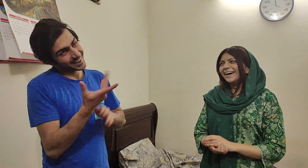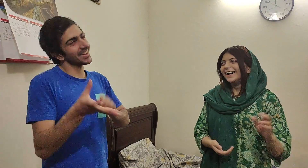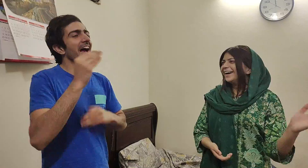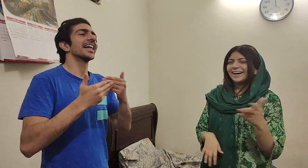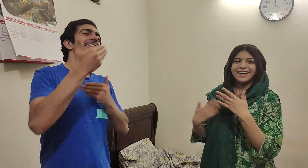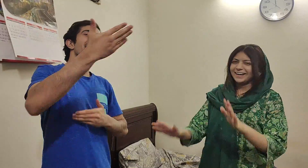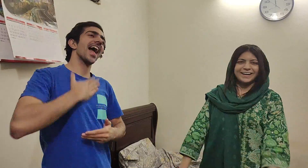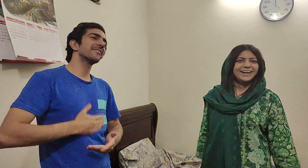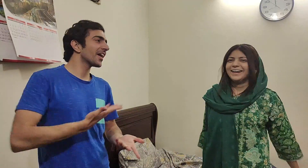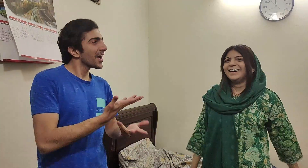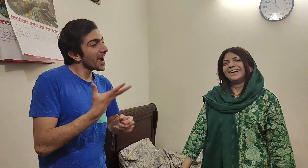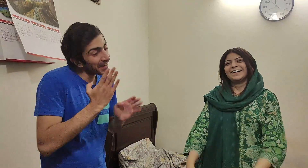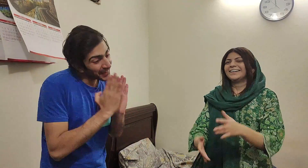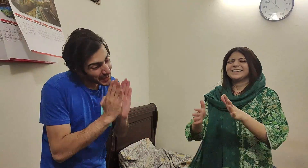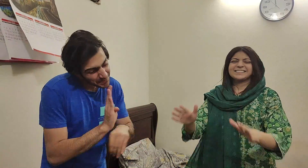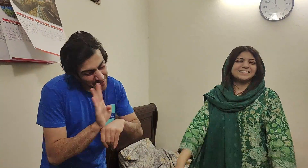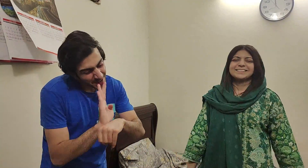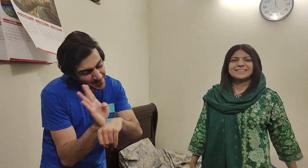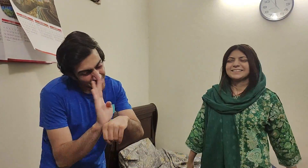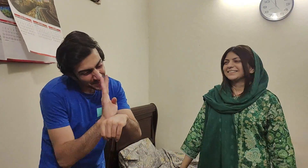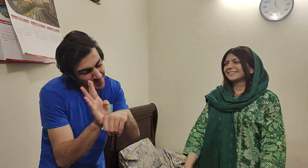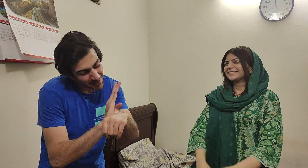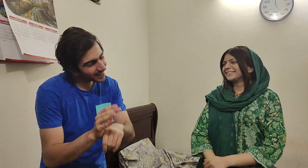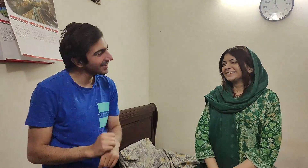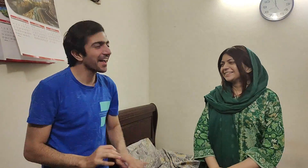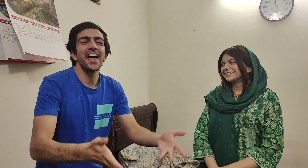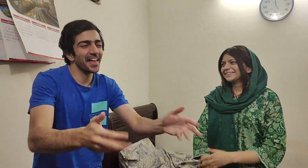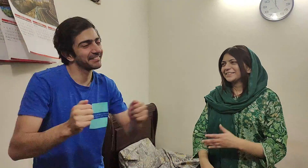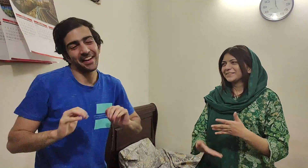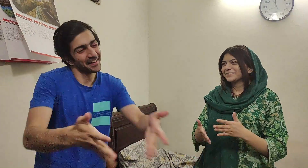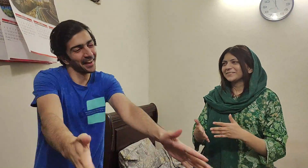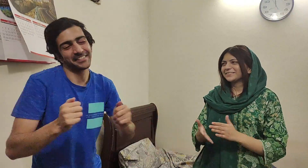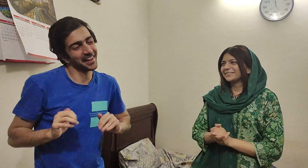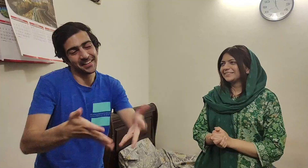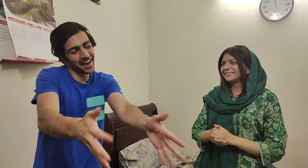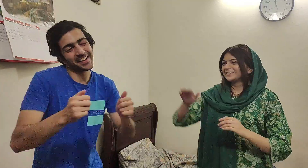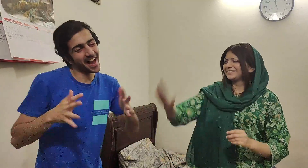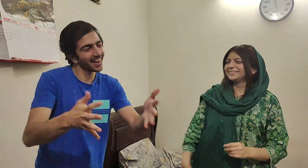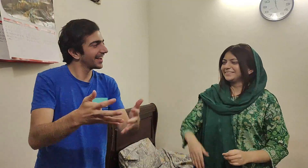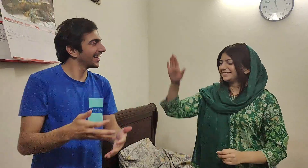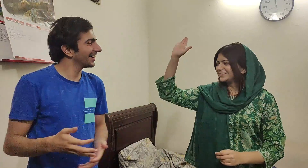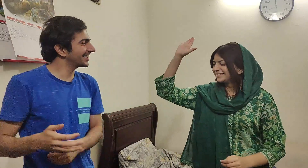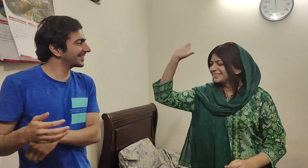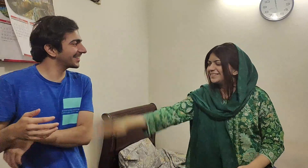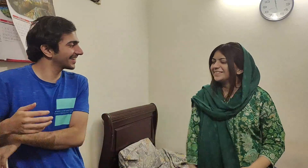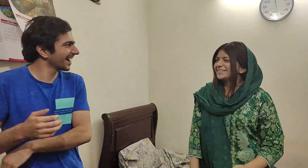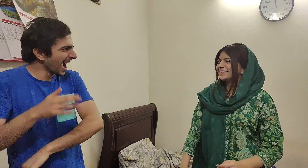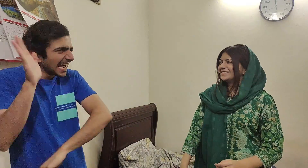सब जल्दी है, वो जल्दी जल्दी ले लेना चाहिए, ये क्या, और बिजी है, छोड़ो ये क्या। तुम